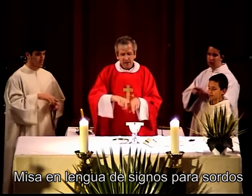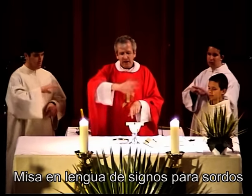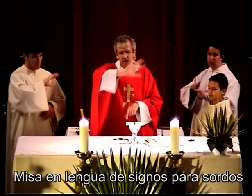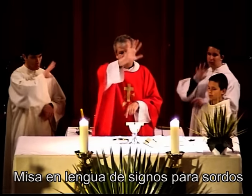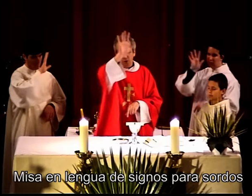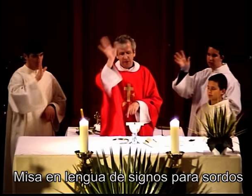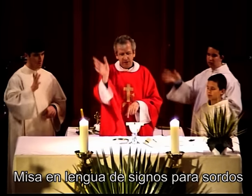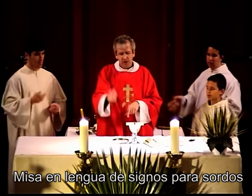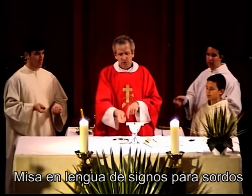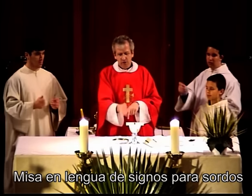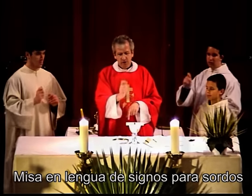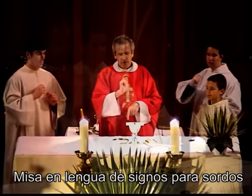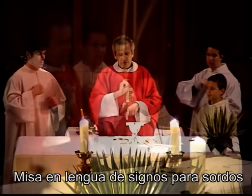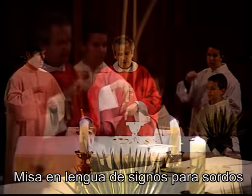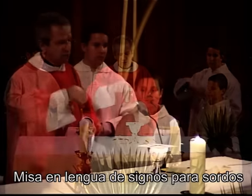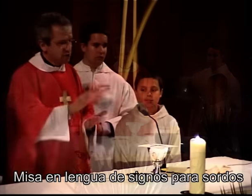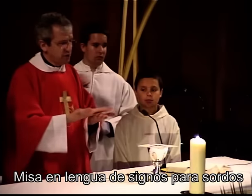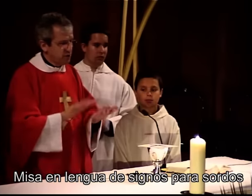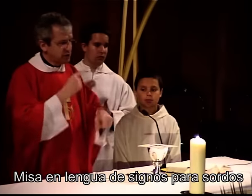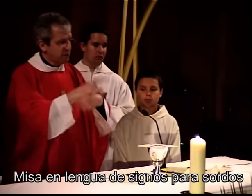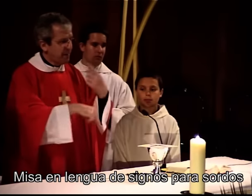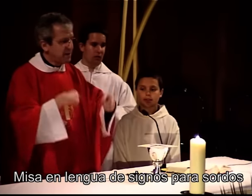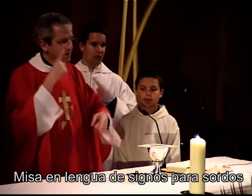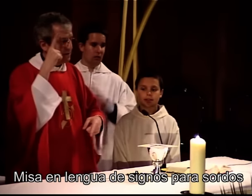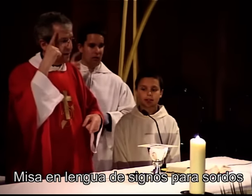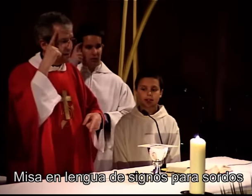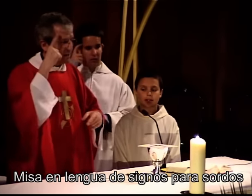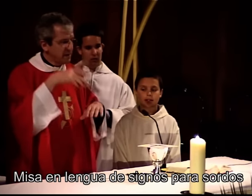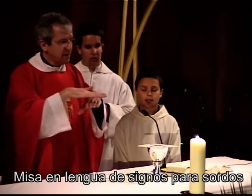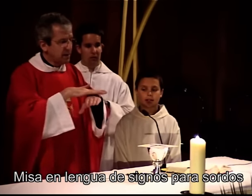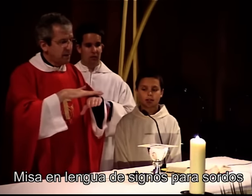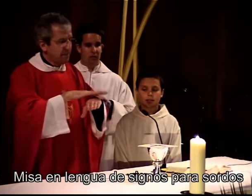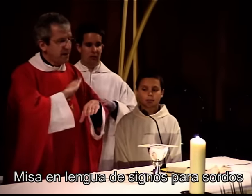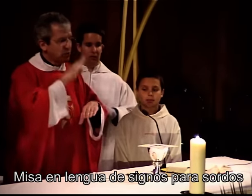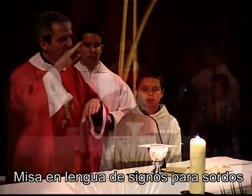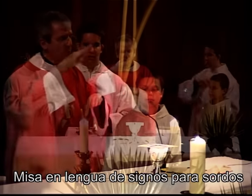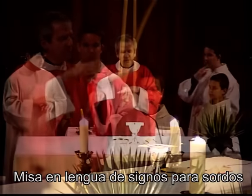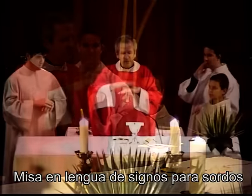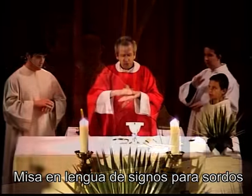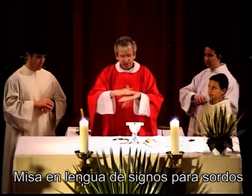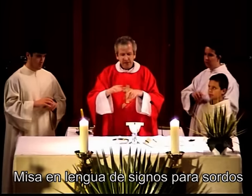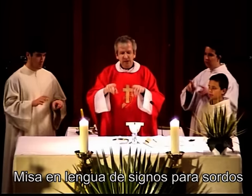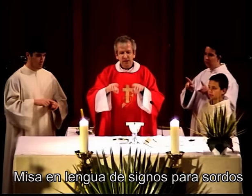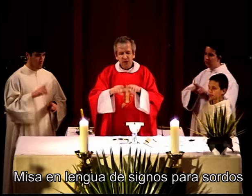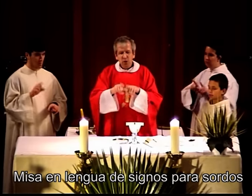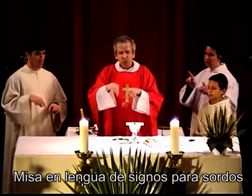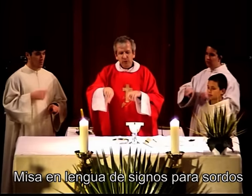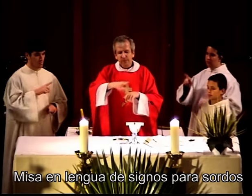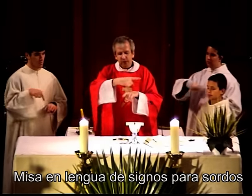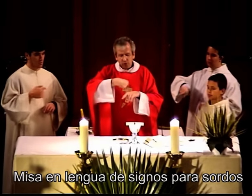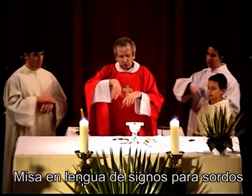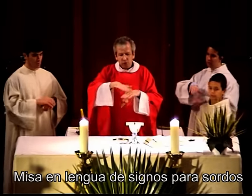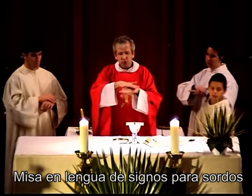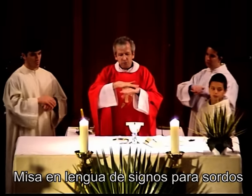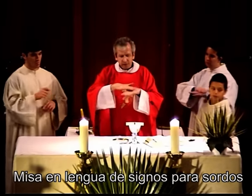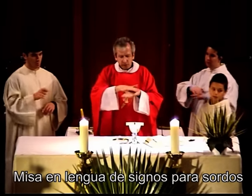en la tierra como en el cielo. Danos hoy nuestro pan de cada día. Perdona nuestras ofensas, como